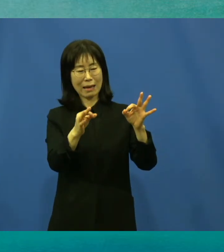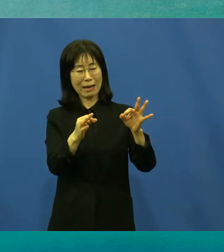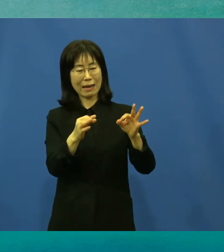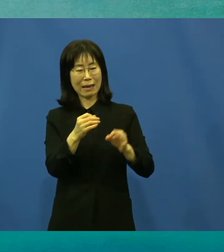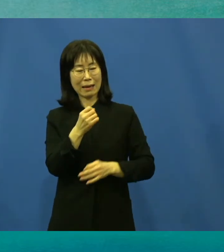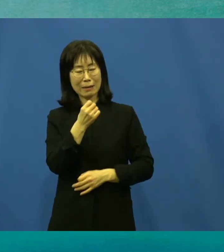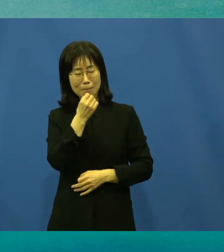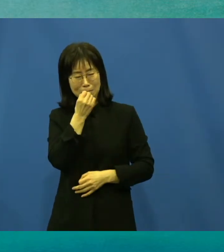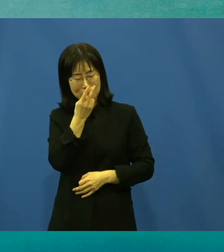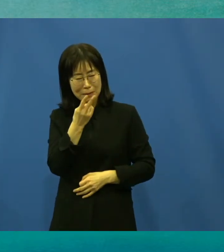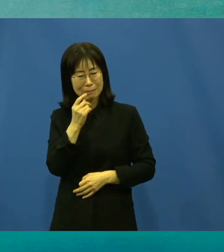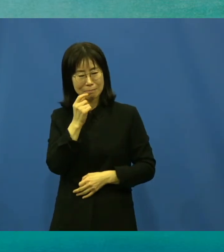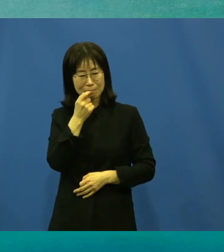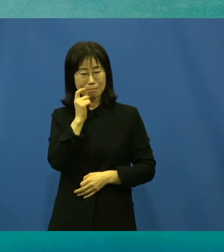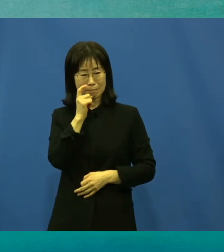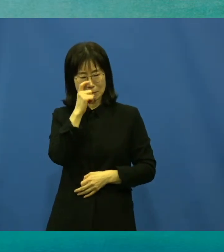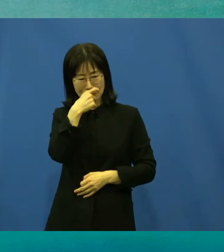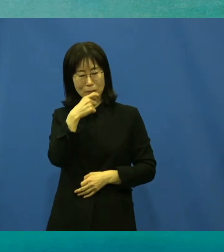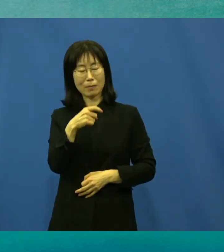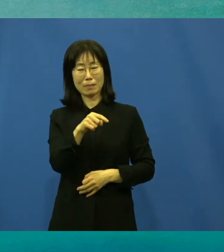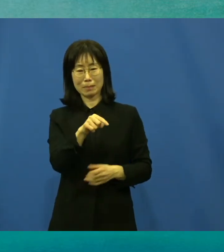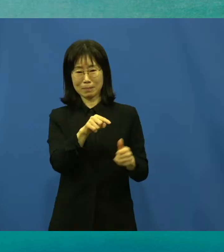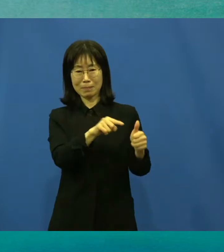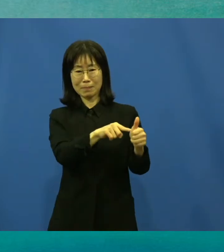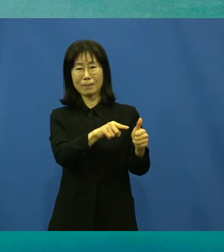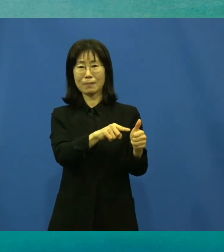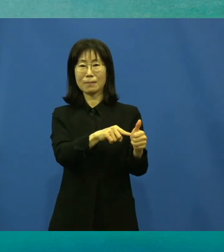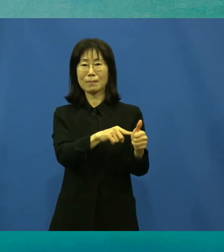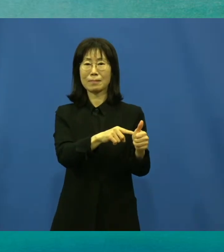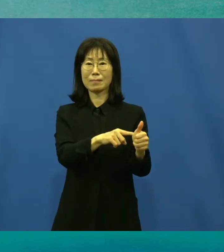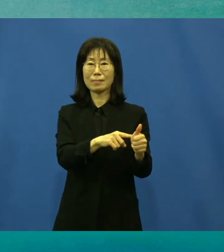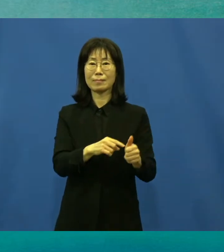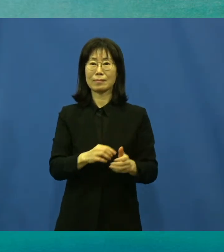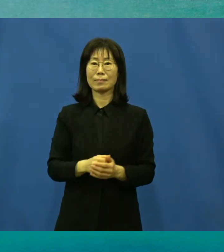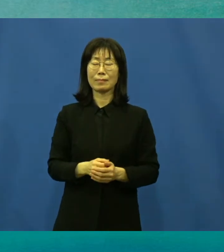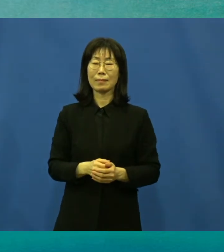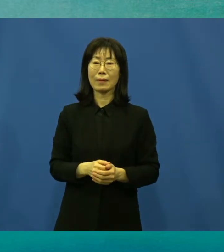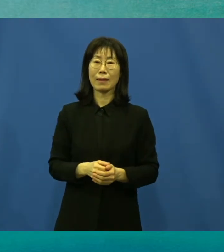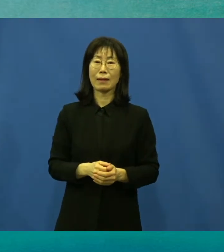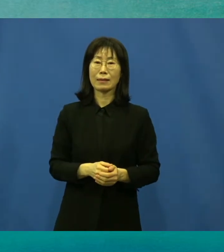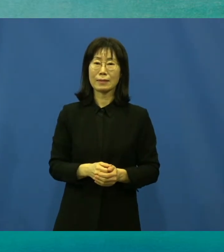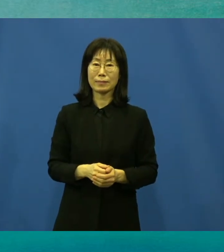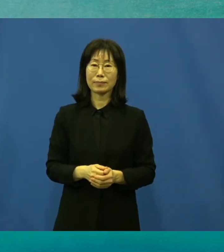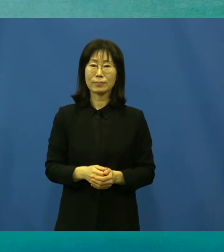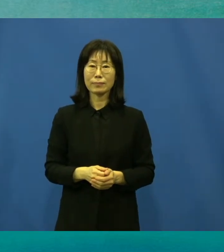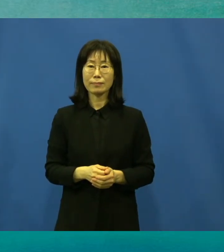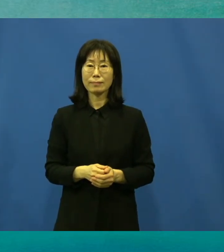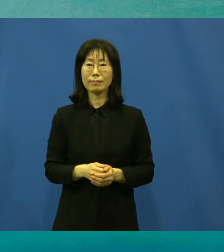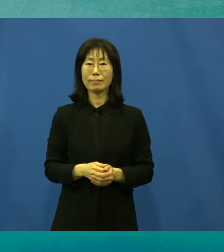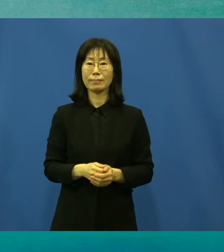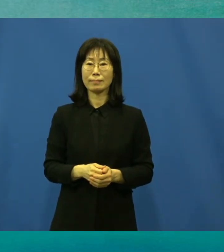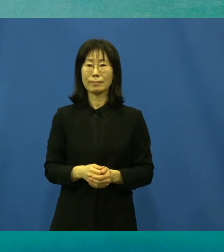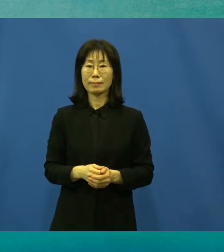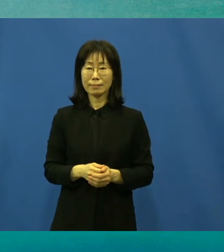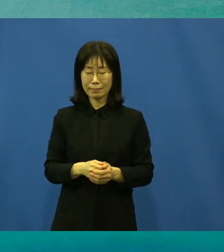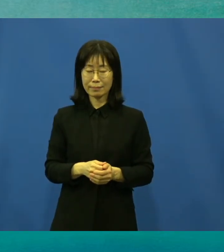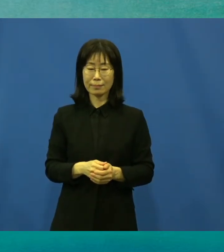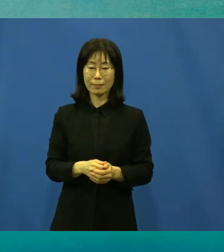물고기가 어디로 토해냈는지는 언급이 없습니다. 어디인지 알 수 없어. 그러나 한 가지 주는 의미는 있어요. 원점으로